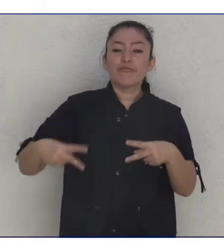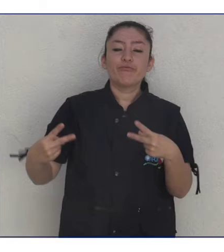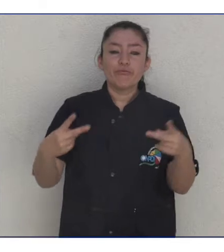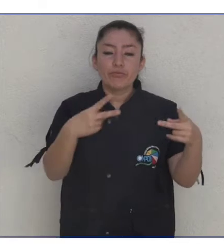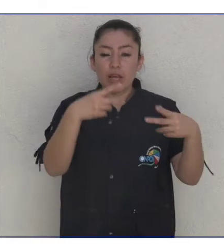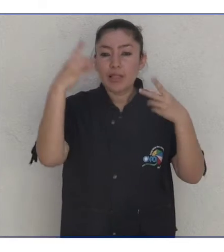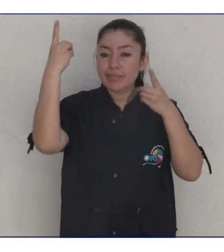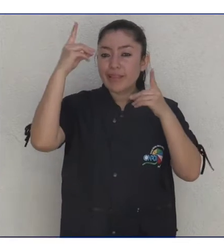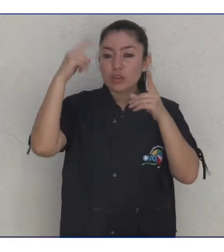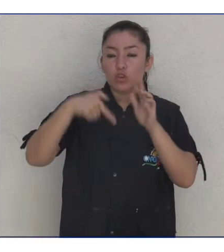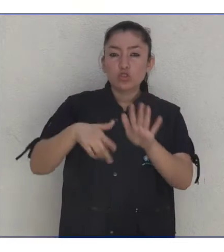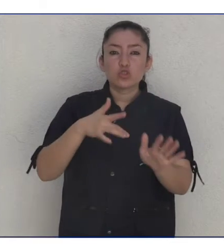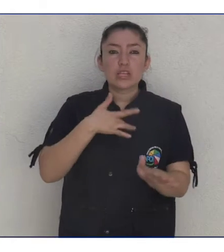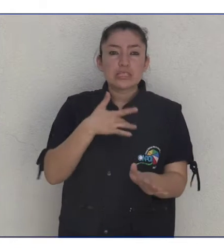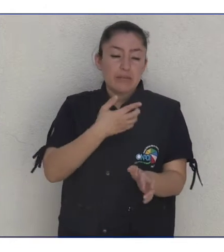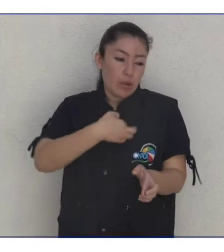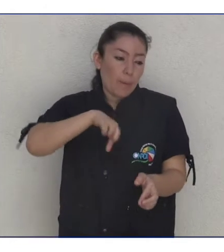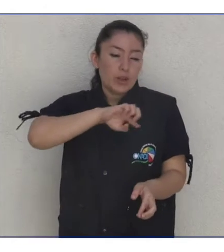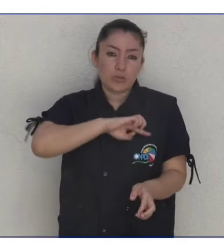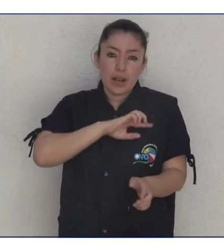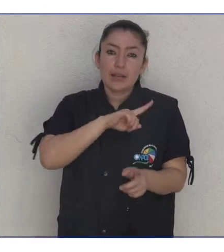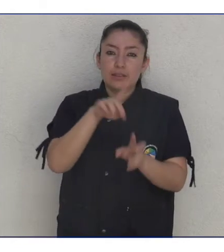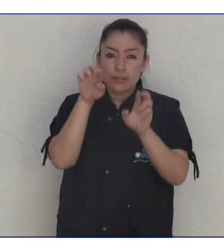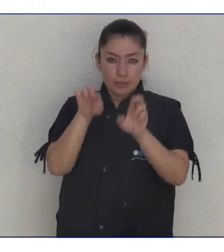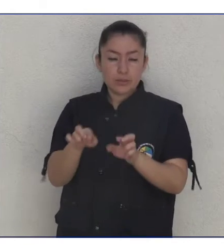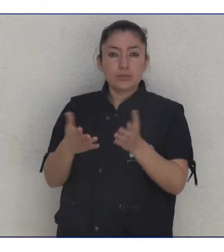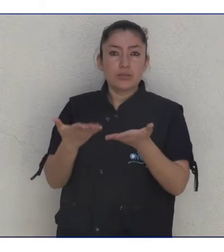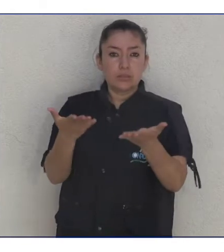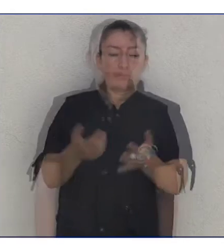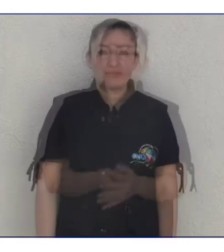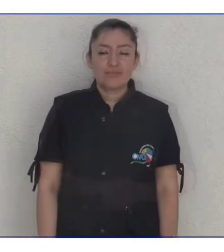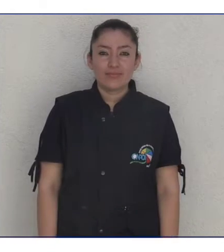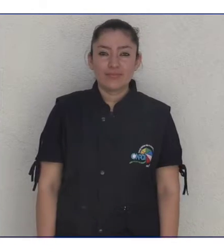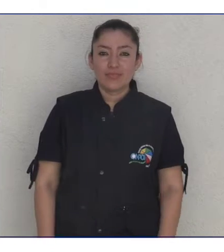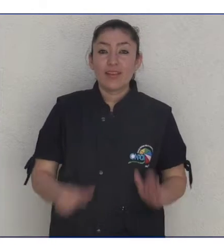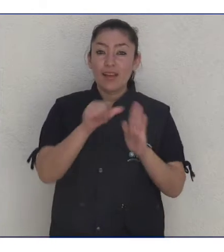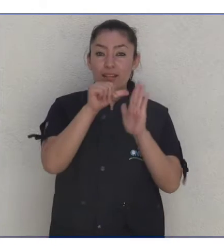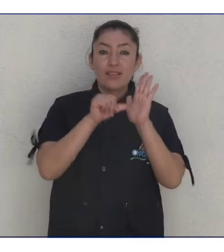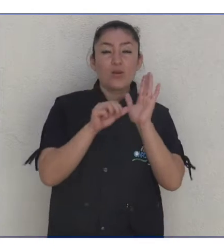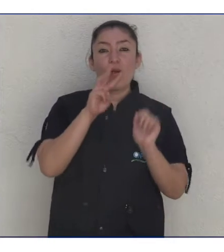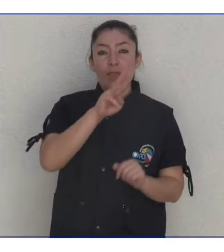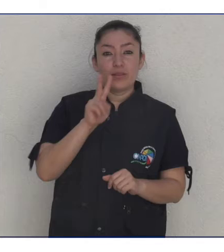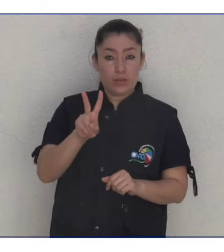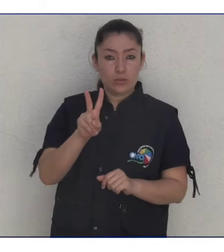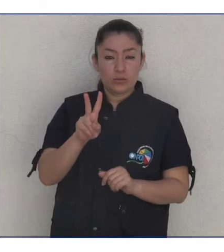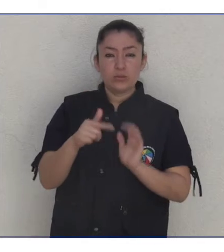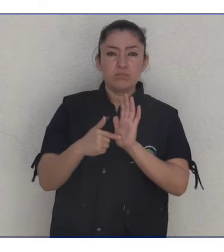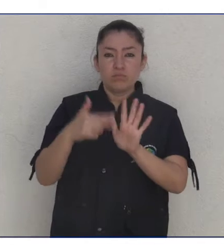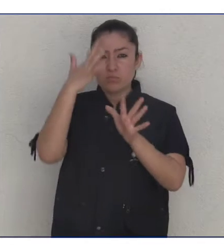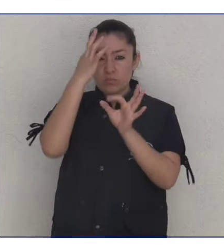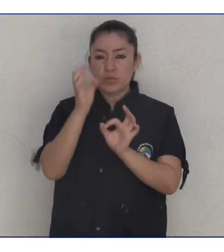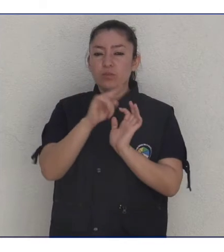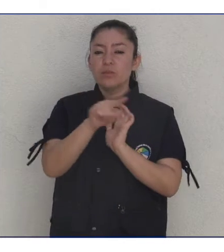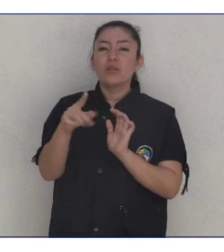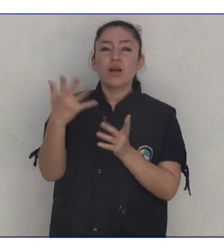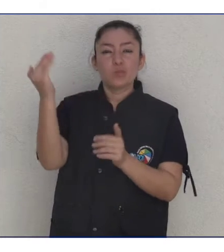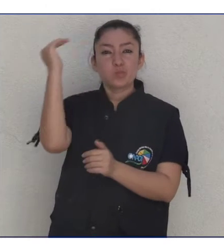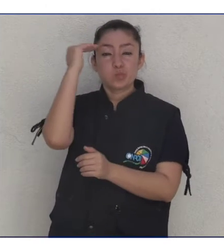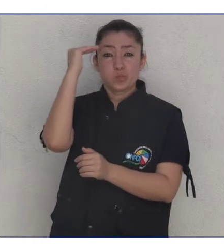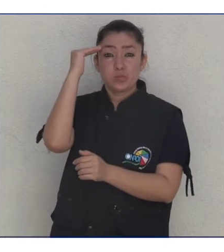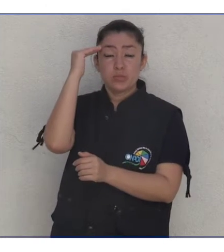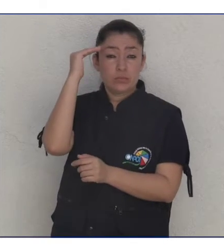por cualquier medio de los datos sensibles o datos personales sensibles. Artículo 32. Excepción